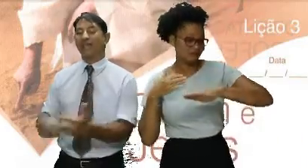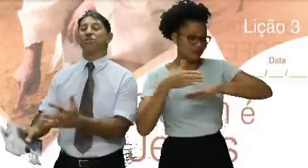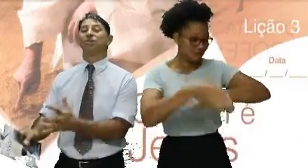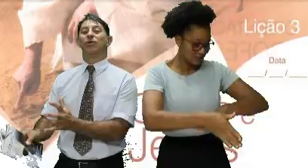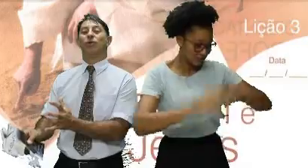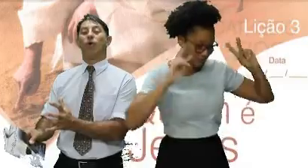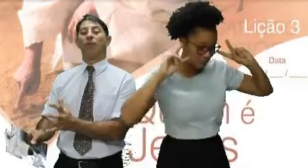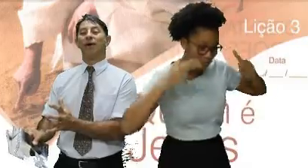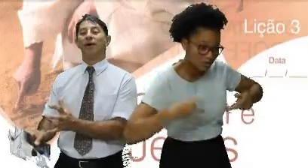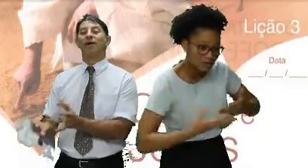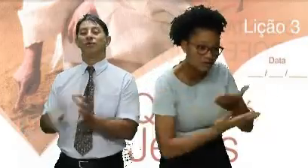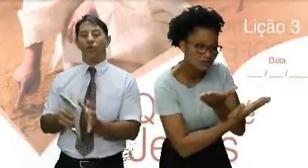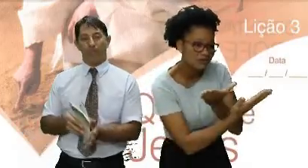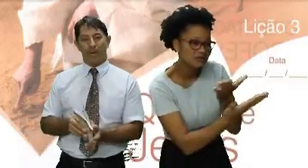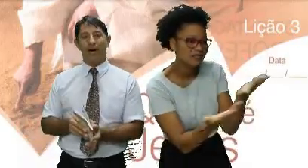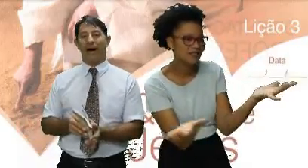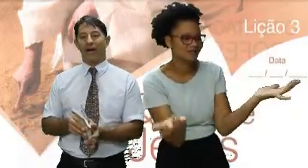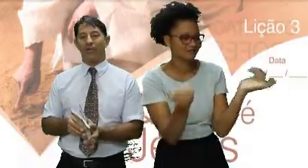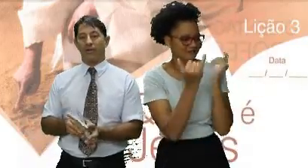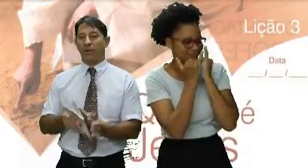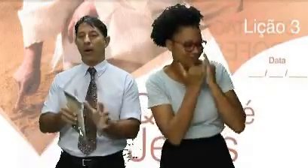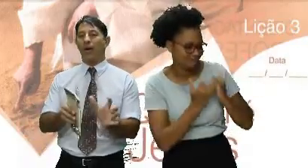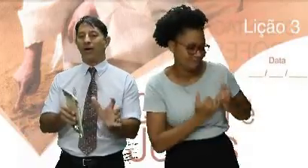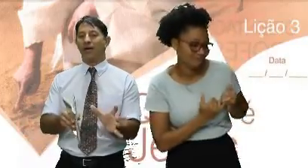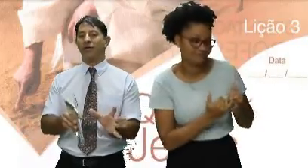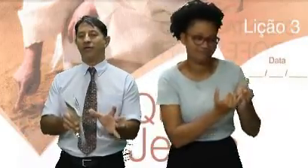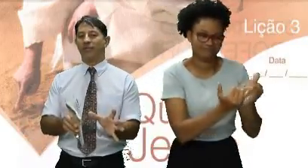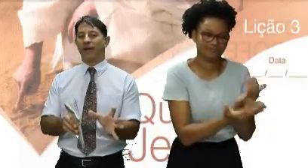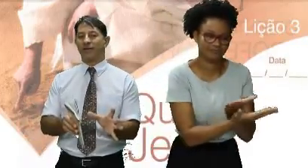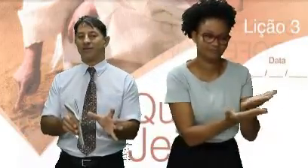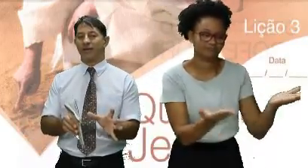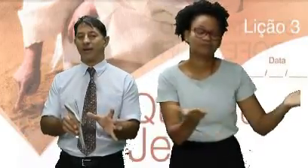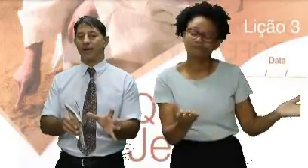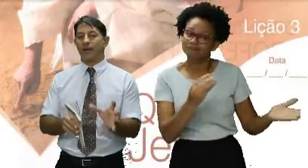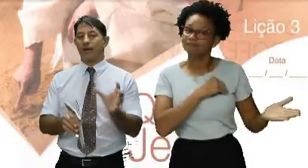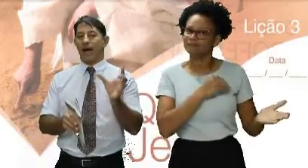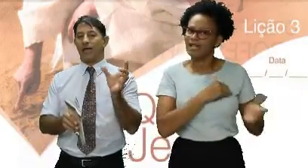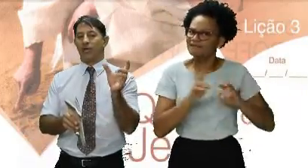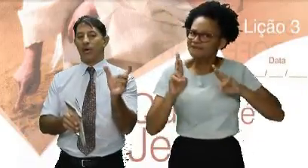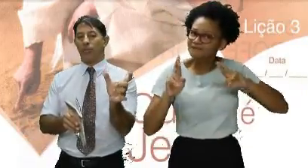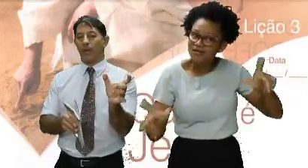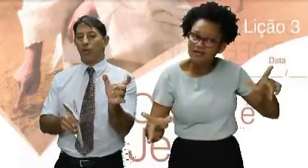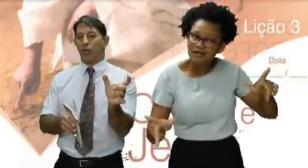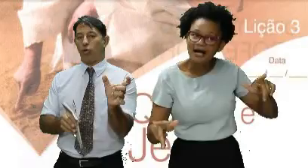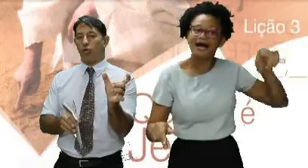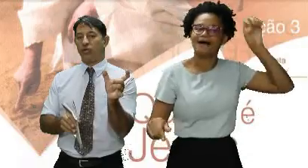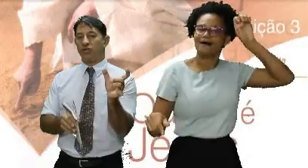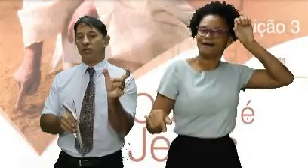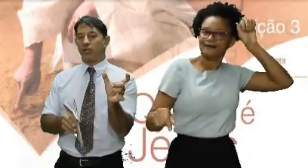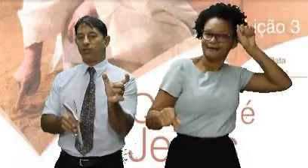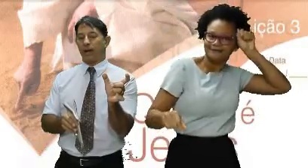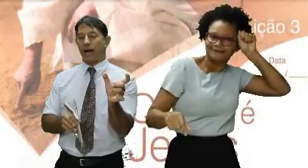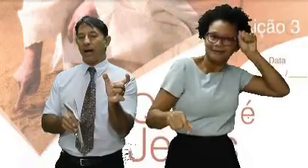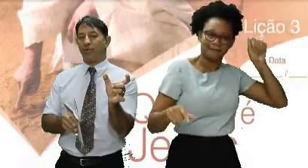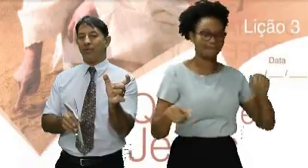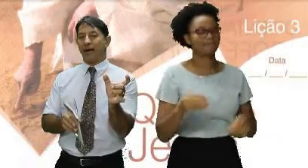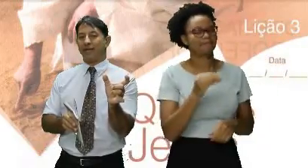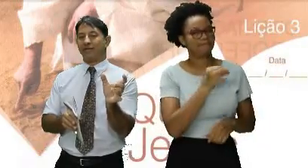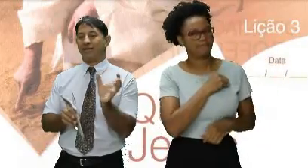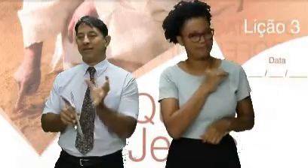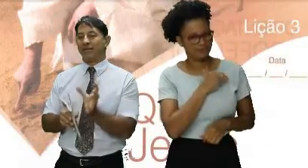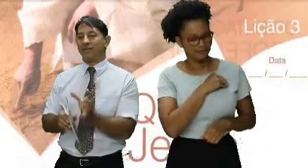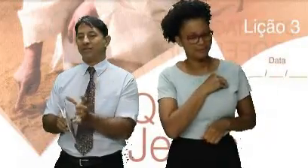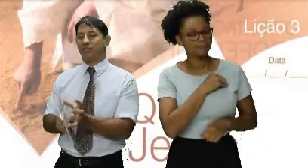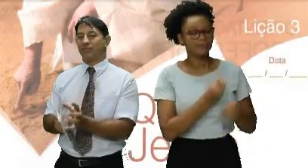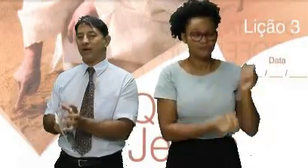para redimir o homem do pecado. Então há uma grande diferença. Adão pecou originando o pecado,